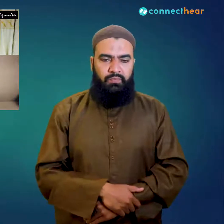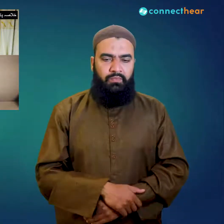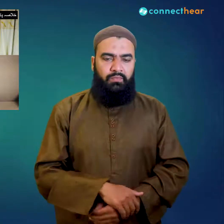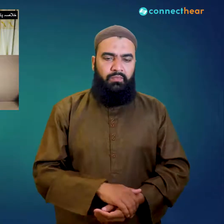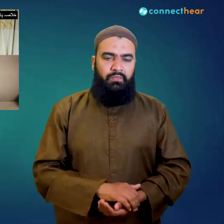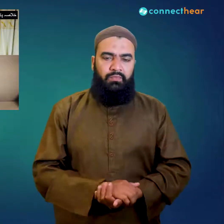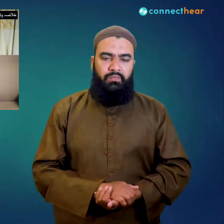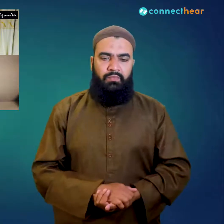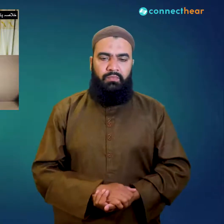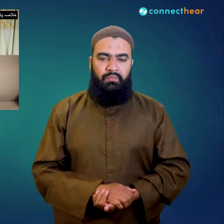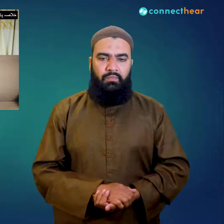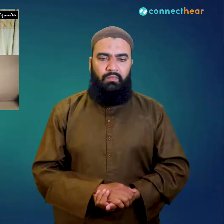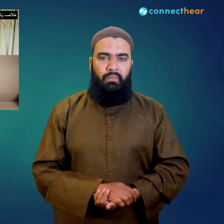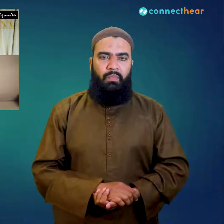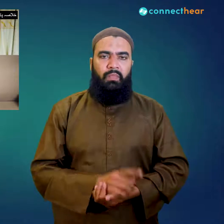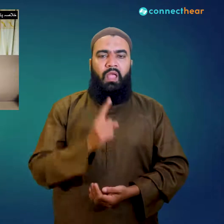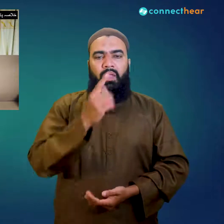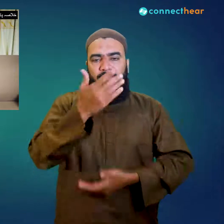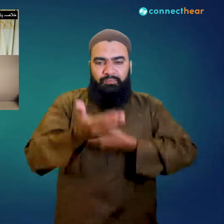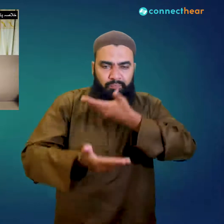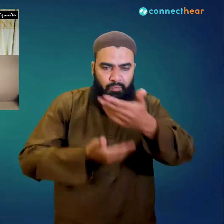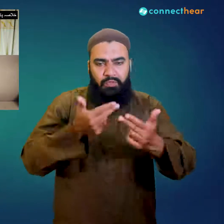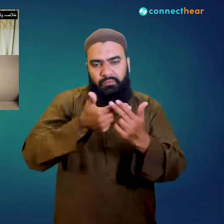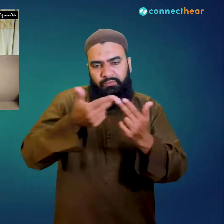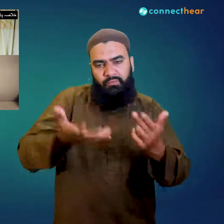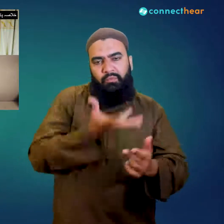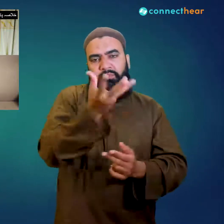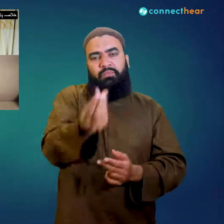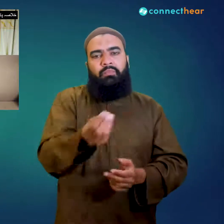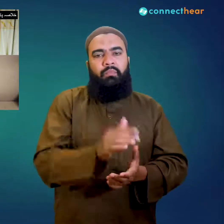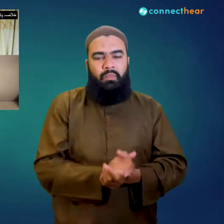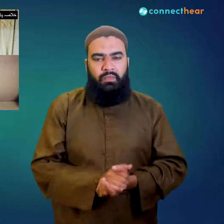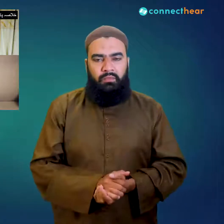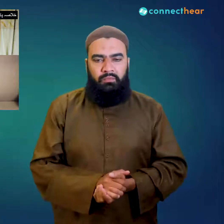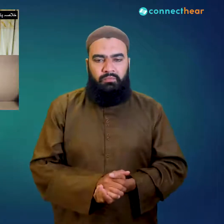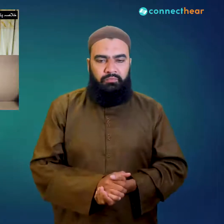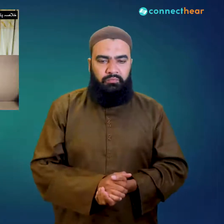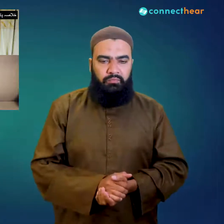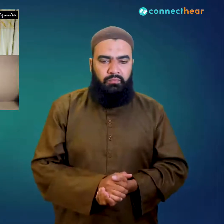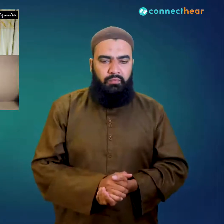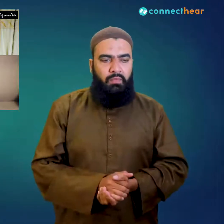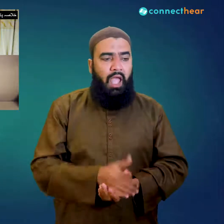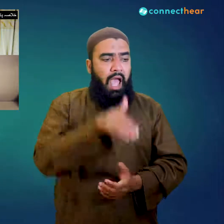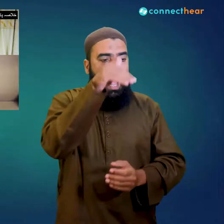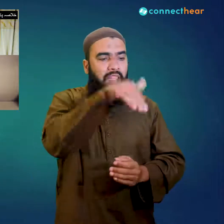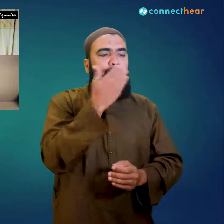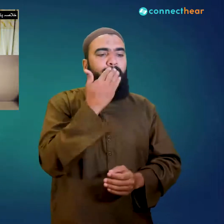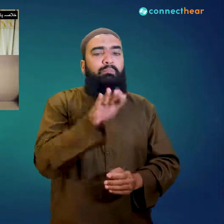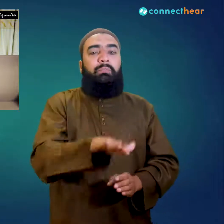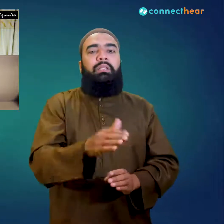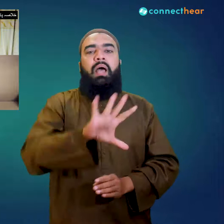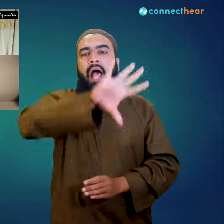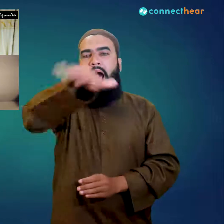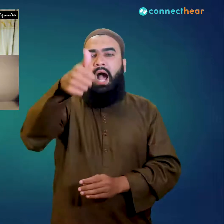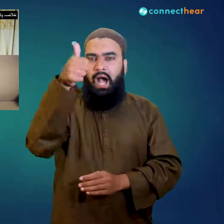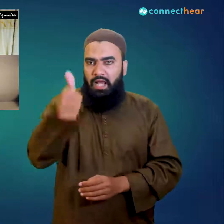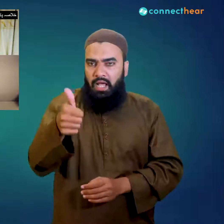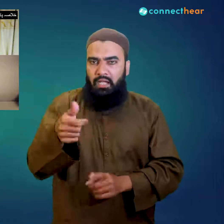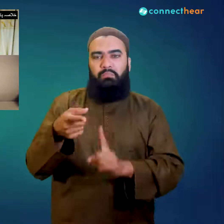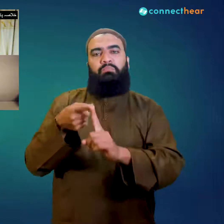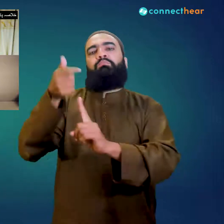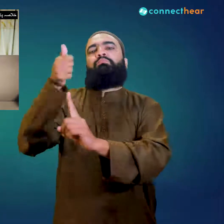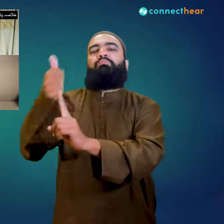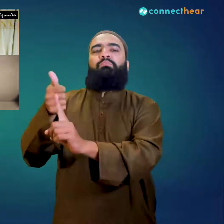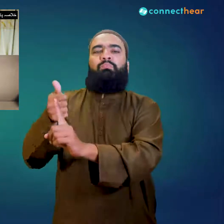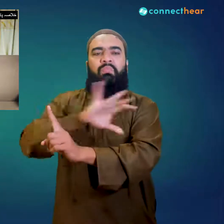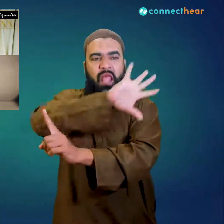رب العزت نے کلی طور پر حرام قرار دے دی ہیں ان کا بھی ذکر فرما دیا، اور فرمایا کہ ایک چیز حلال ہے لیکن ایک نسبت